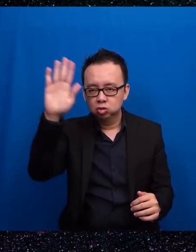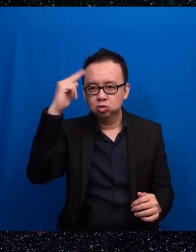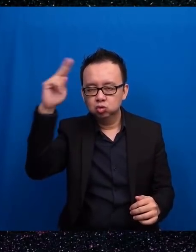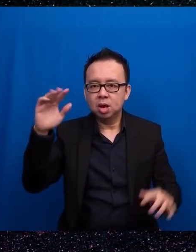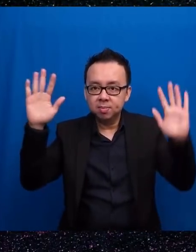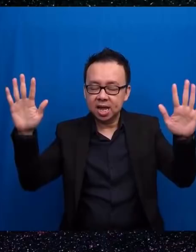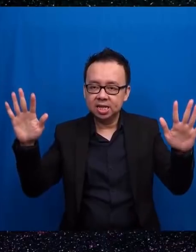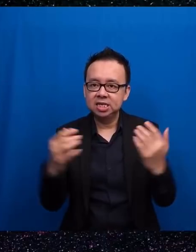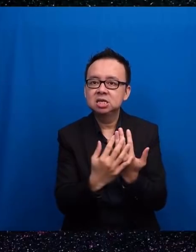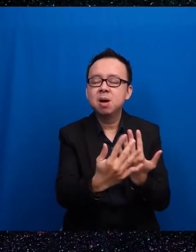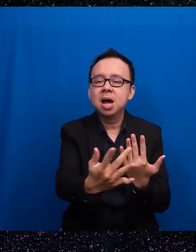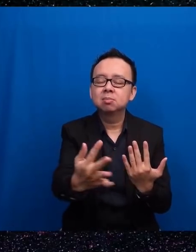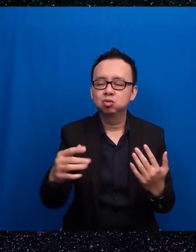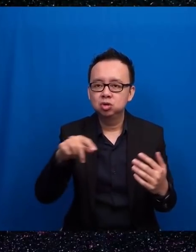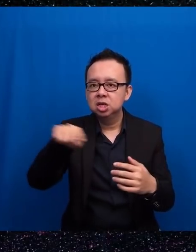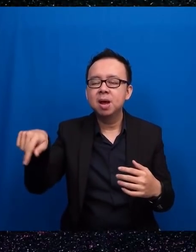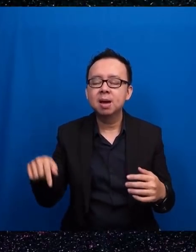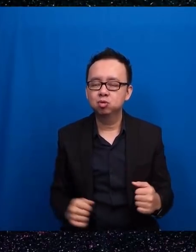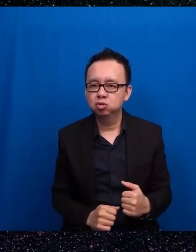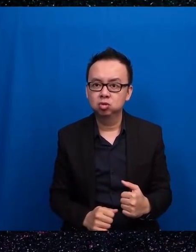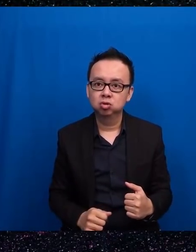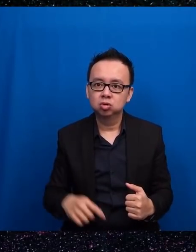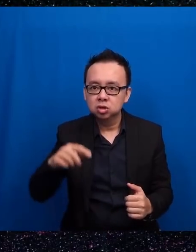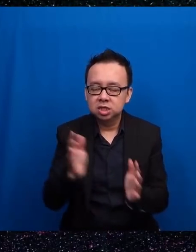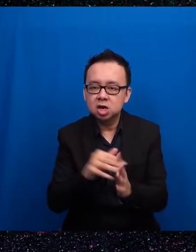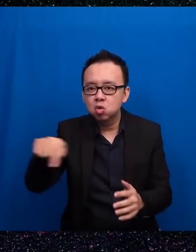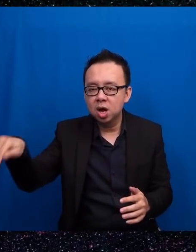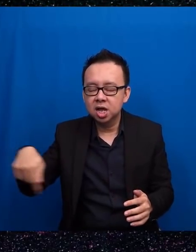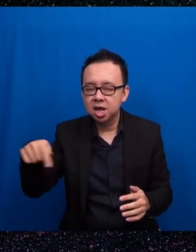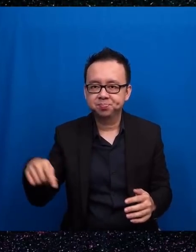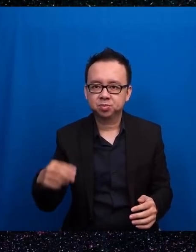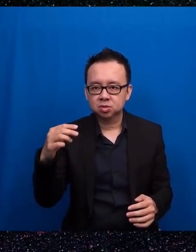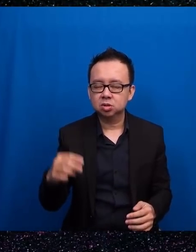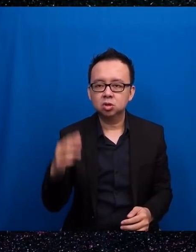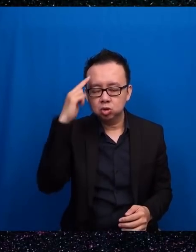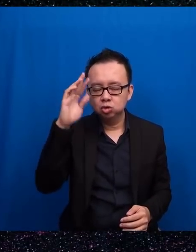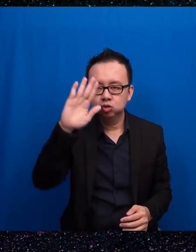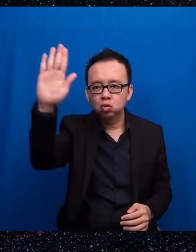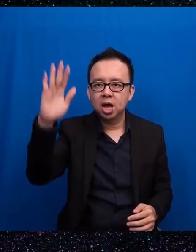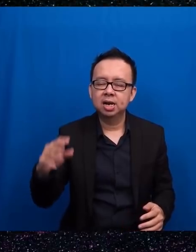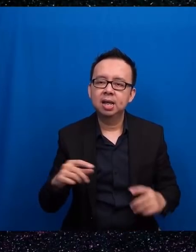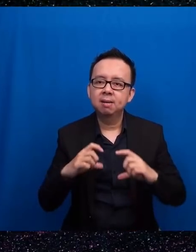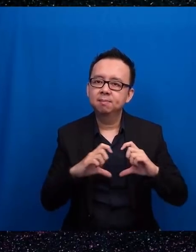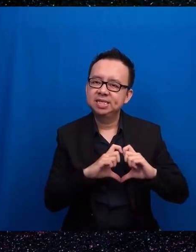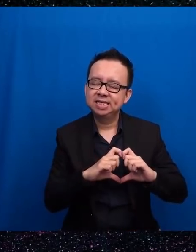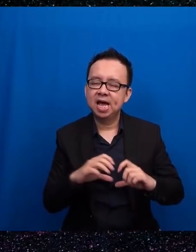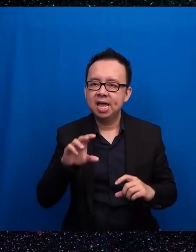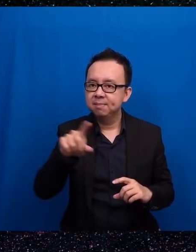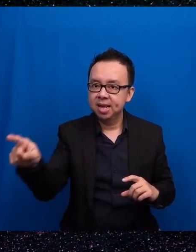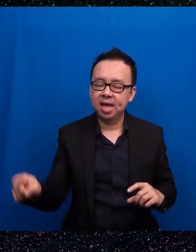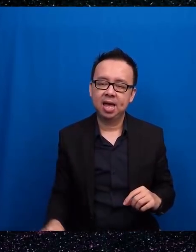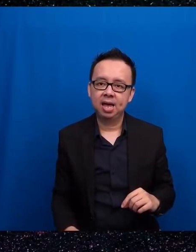berada saat ini juga berkumpul setiap family. Kau mencintai mereka. Terima kasih Tuhan. Lawat setiap